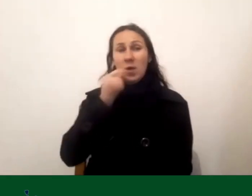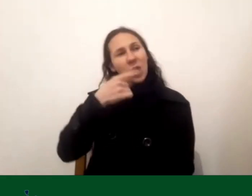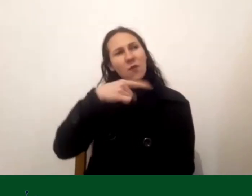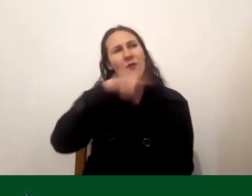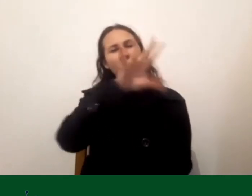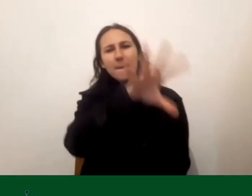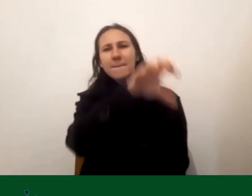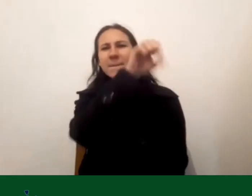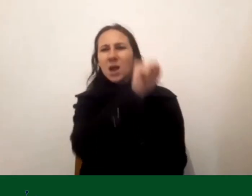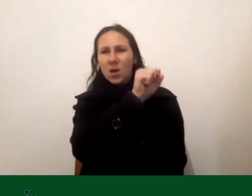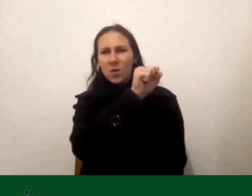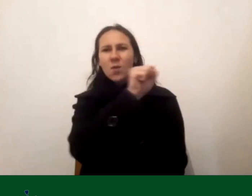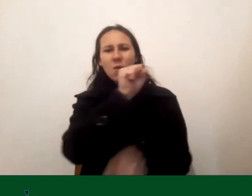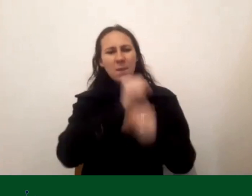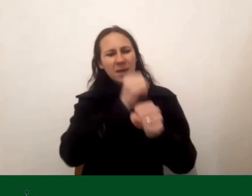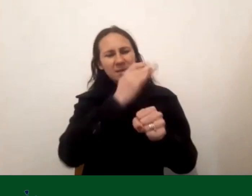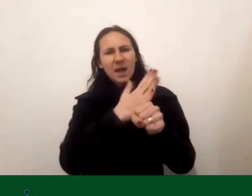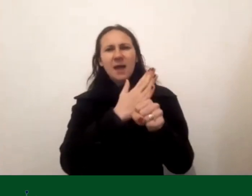batatas, picou, cortou,